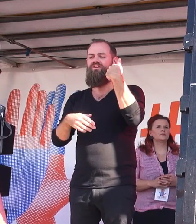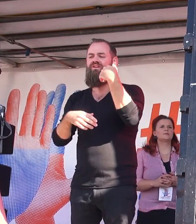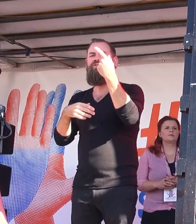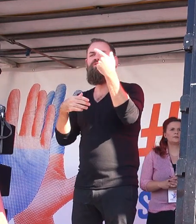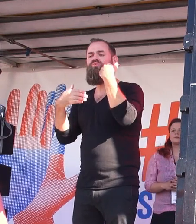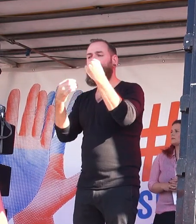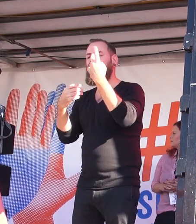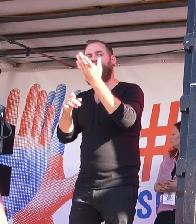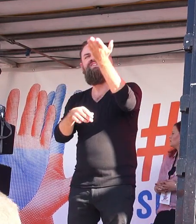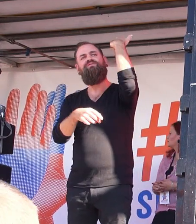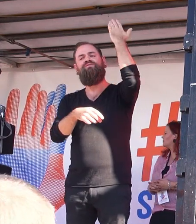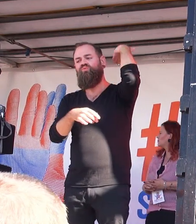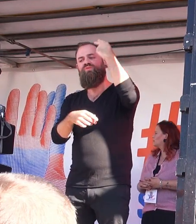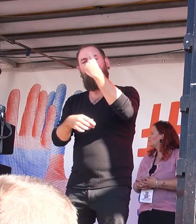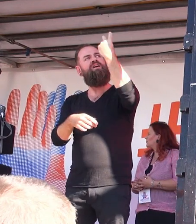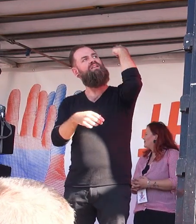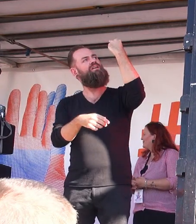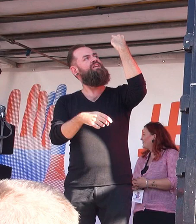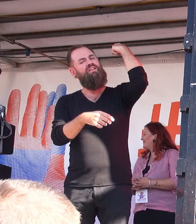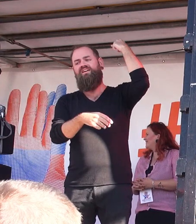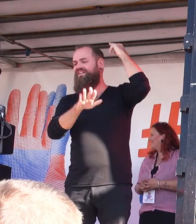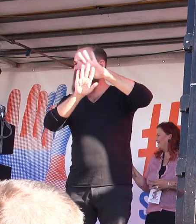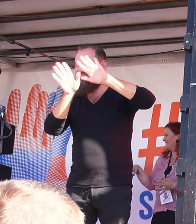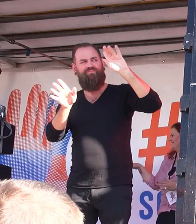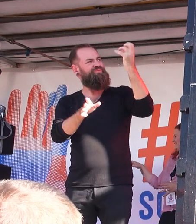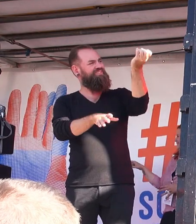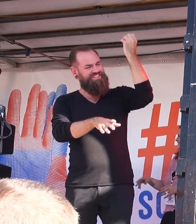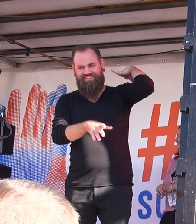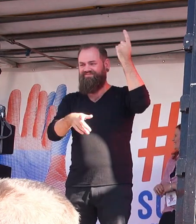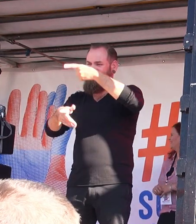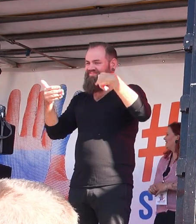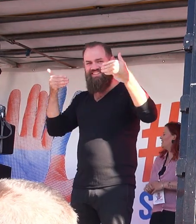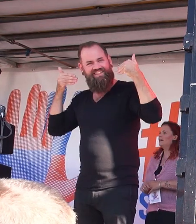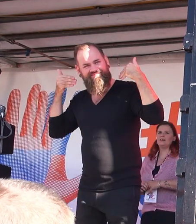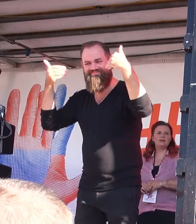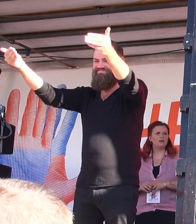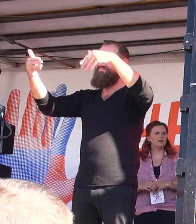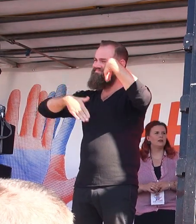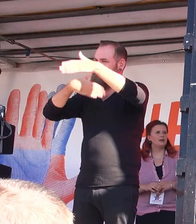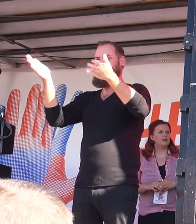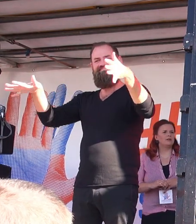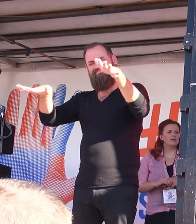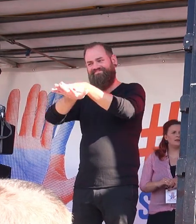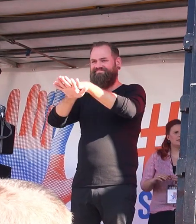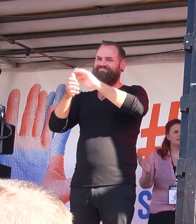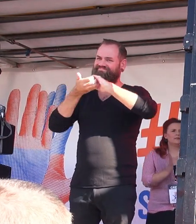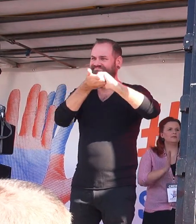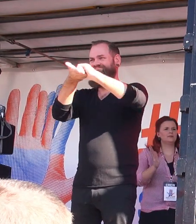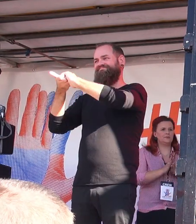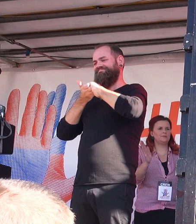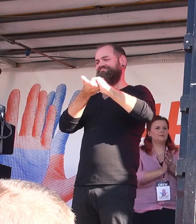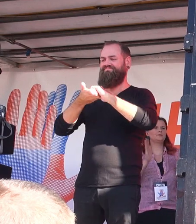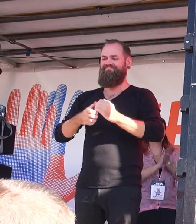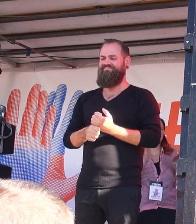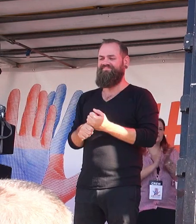Verachtung auf bestimmte Gruppen unserer Gesellschaft aus den Fugen nehmen. Rassismus ist keine Meinung, sondern ein Verbrechen. Rassismus